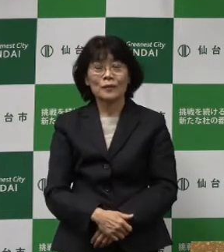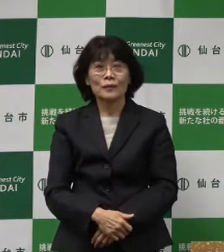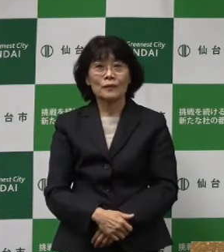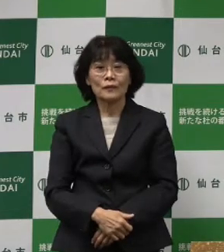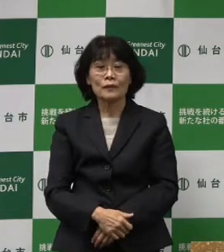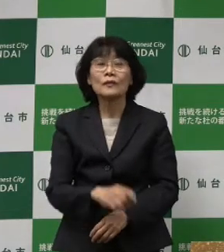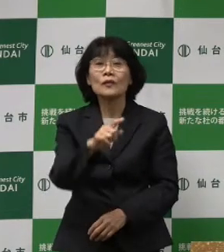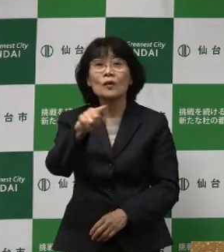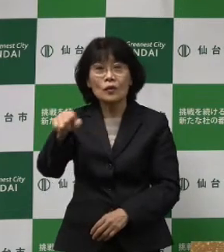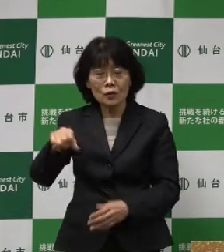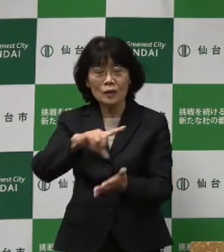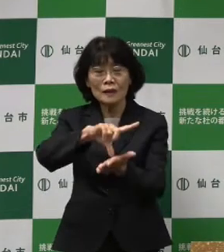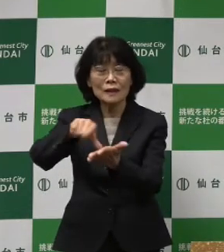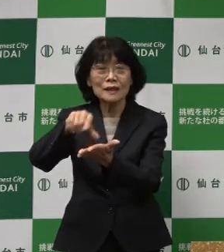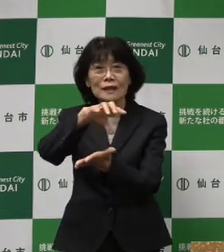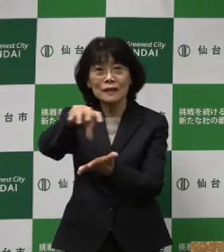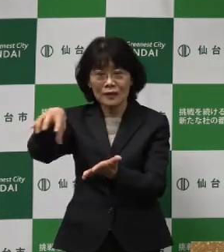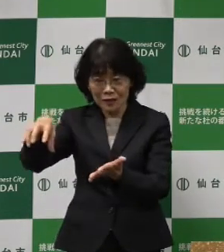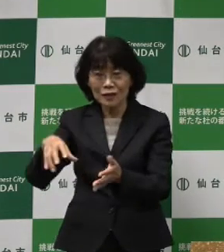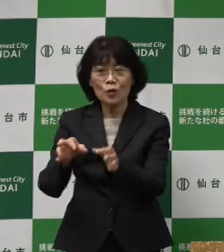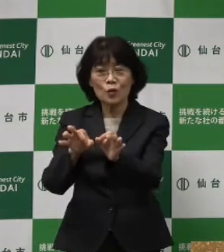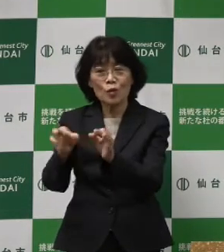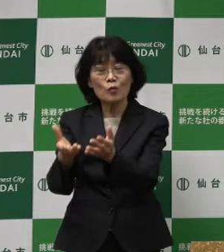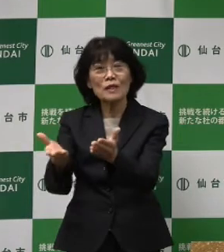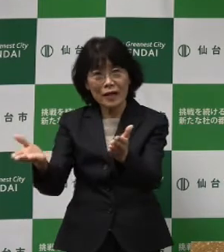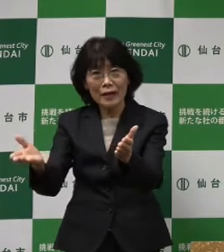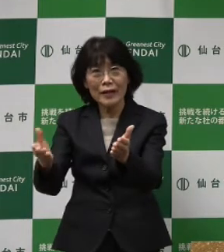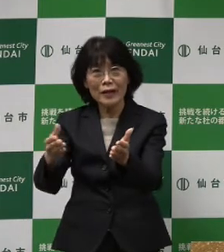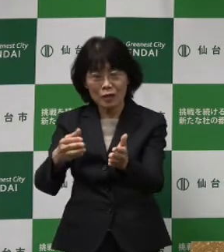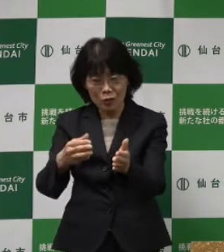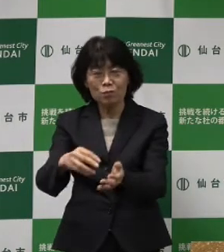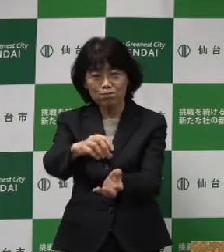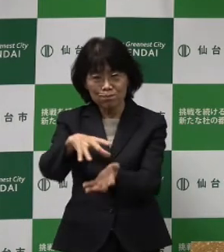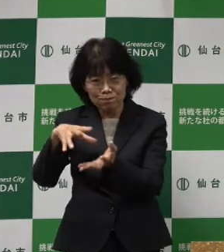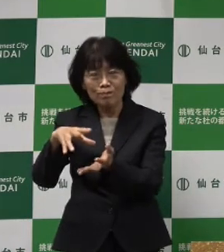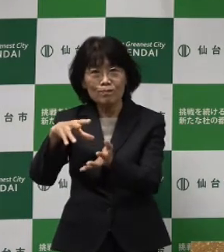地域 の, お店を潤すためには